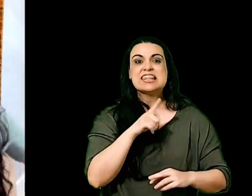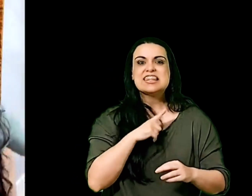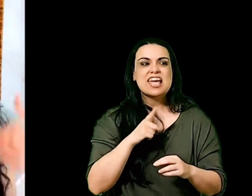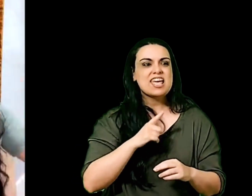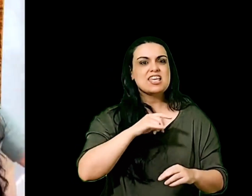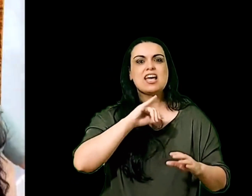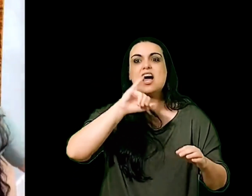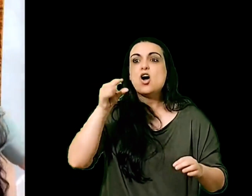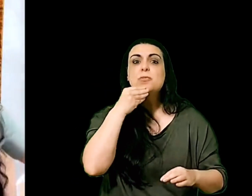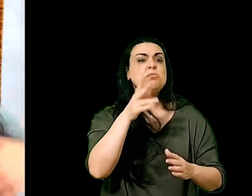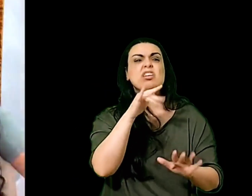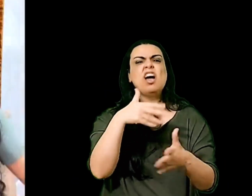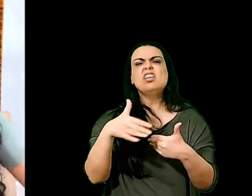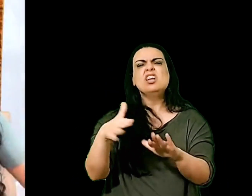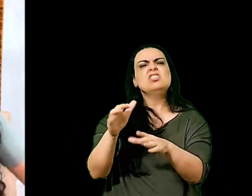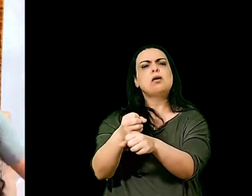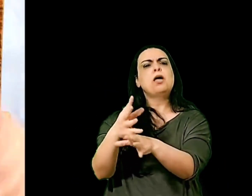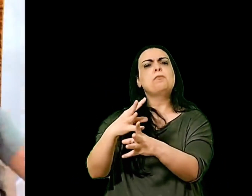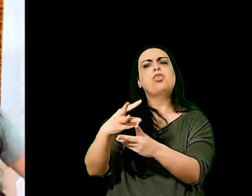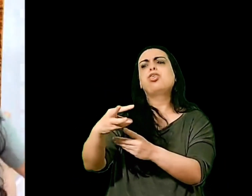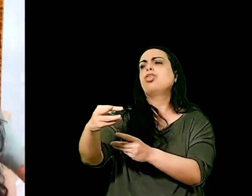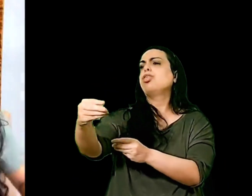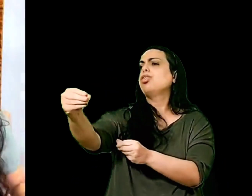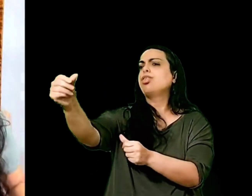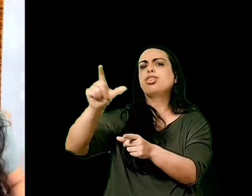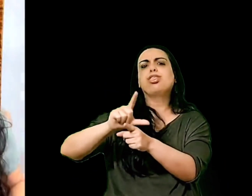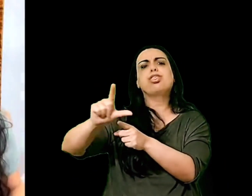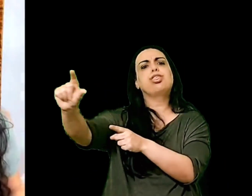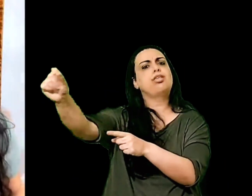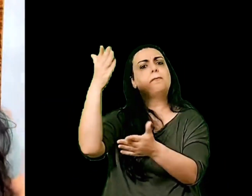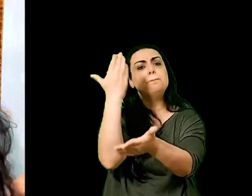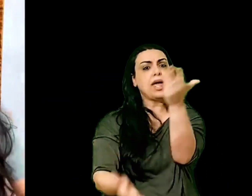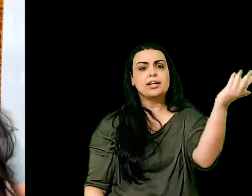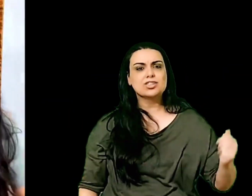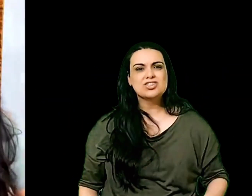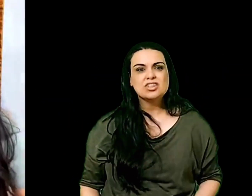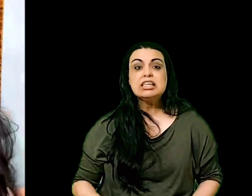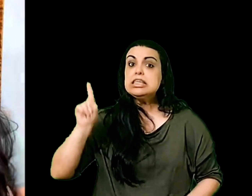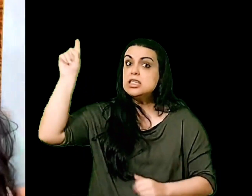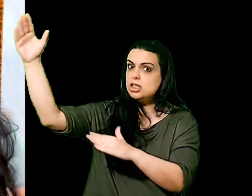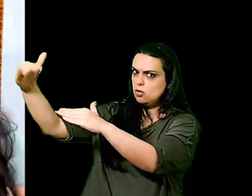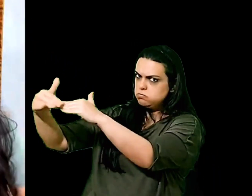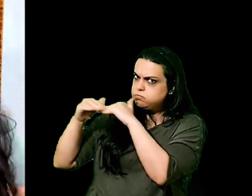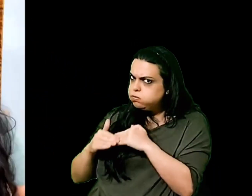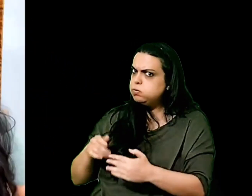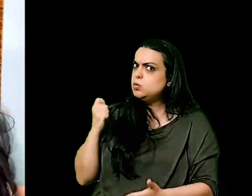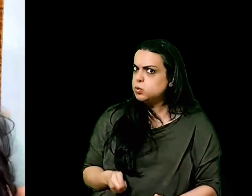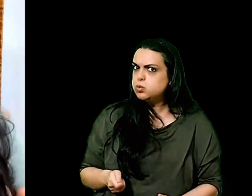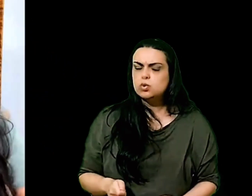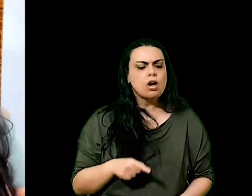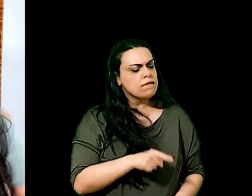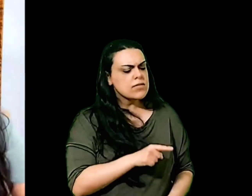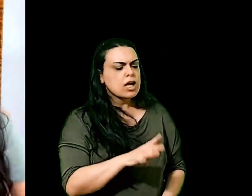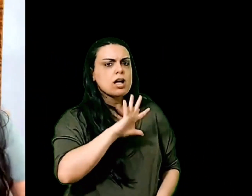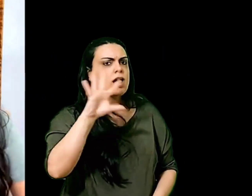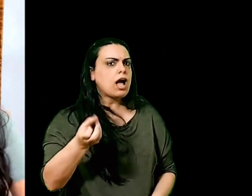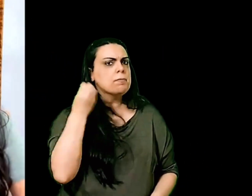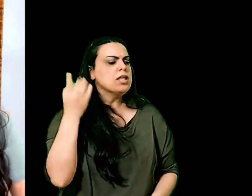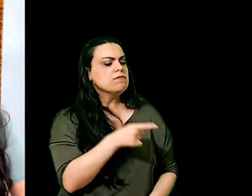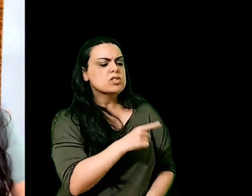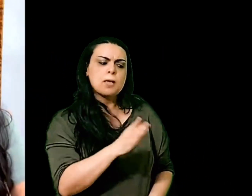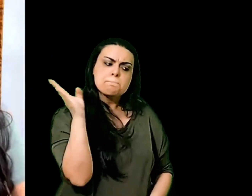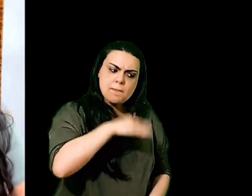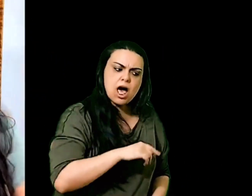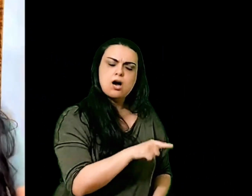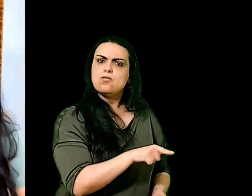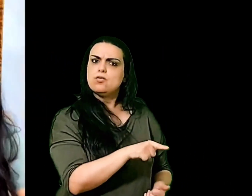Ele tem esperança, ele tem mas na oportunidade ele deixa passar. E ele falou pra mim, você tá sendo mau, você tá sendo negligente, você tá sendo